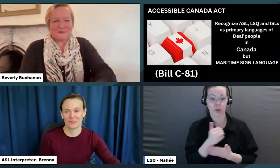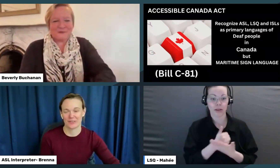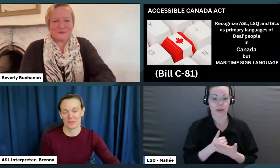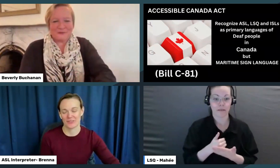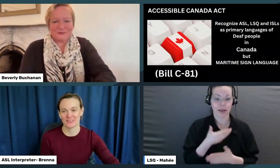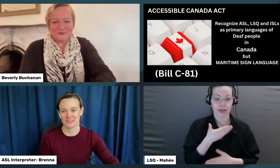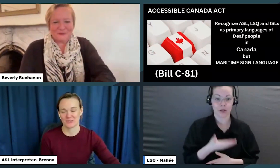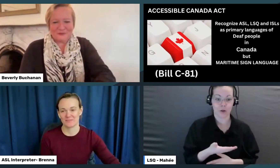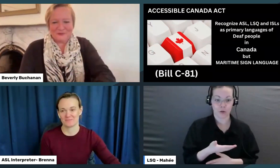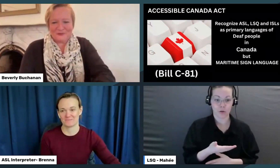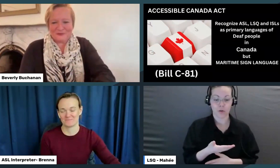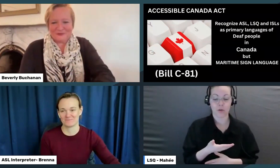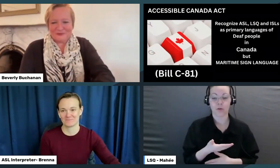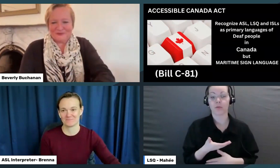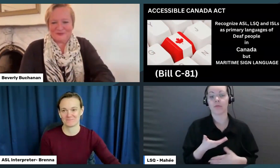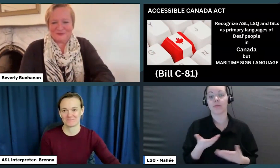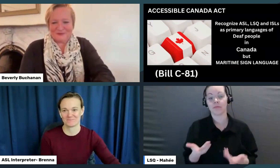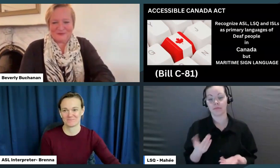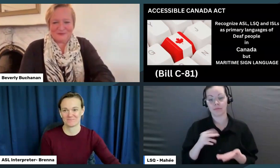sur notre histoire.